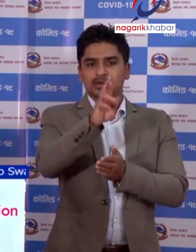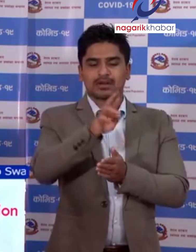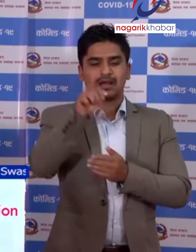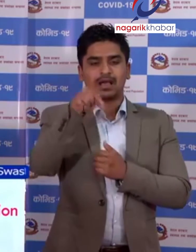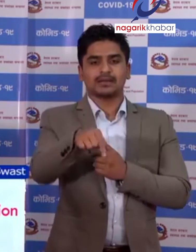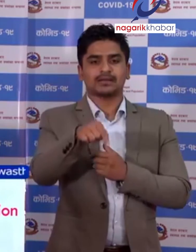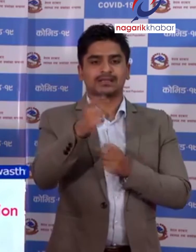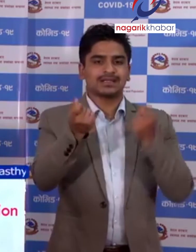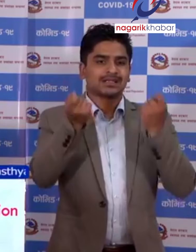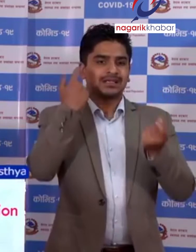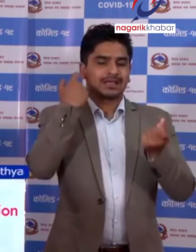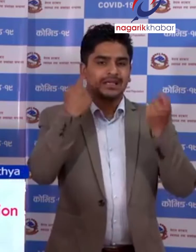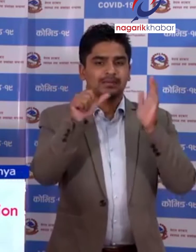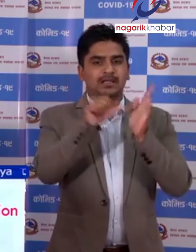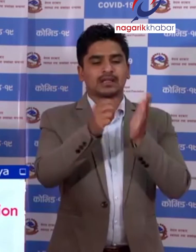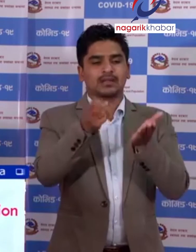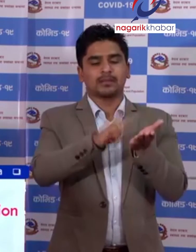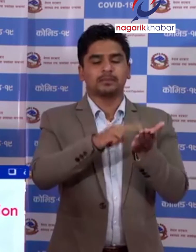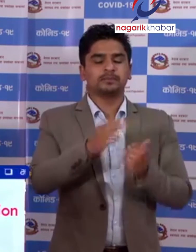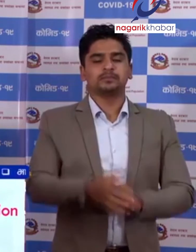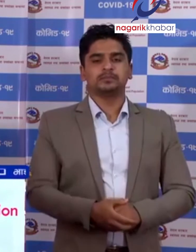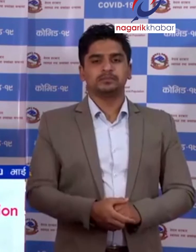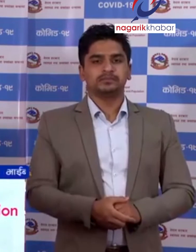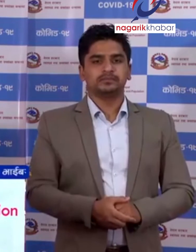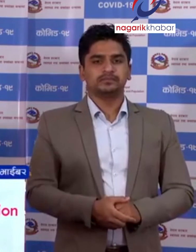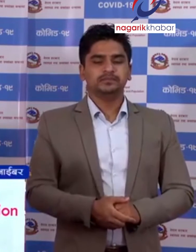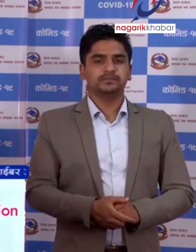आज इलाम जिल्ला थपिएको छ।